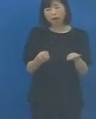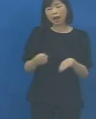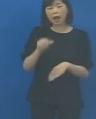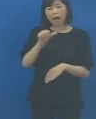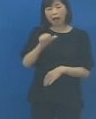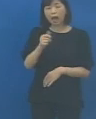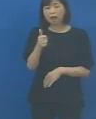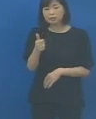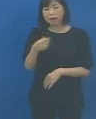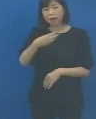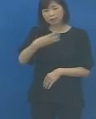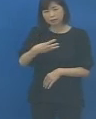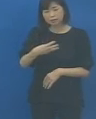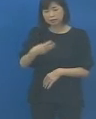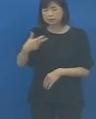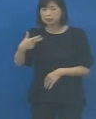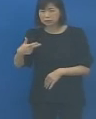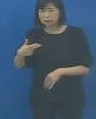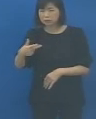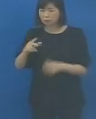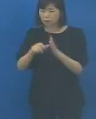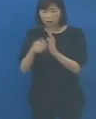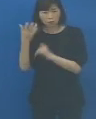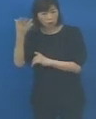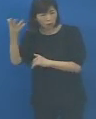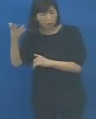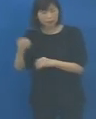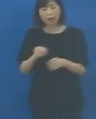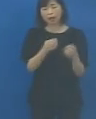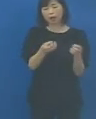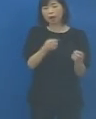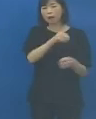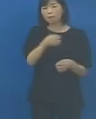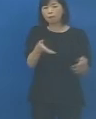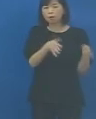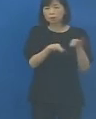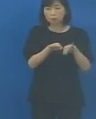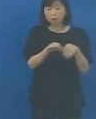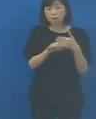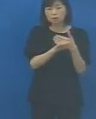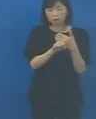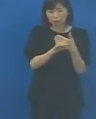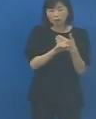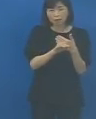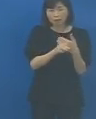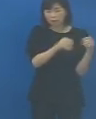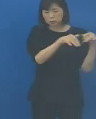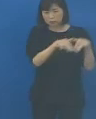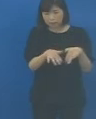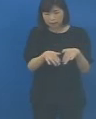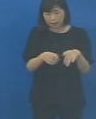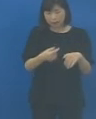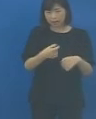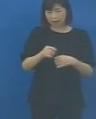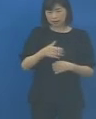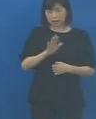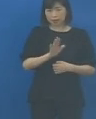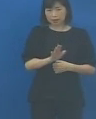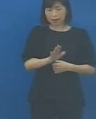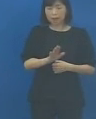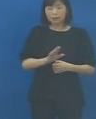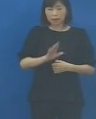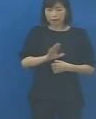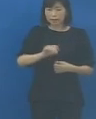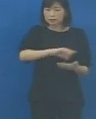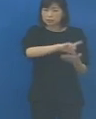ね、こういうような形で、例えば土砂災害警戒、区域が下流の方にあってですね、それで